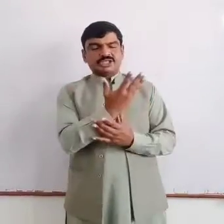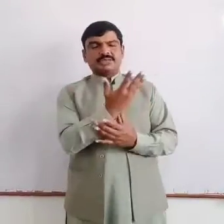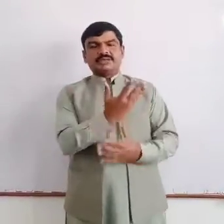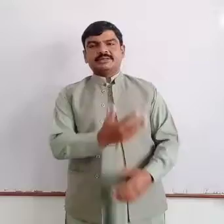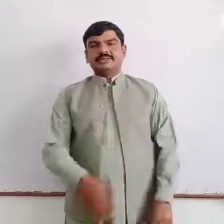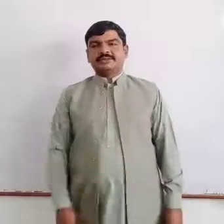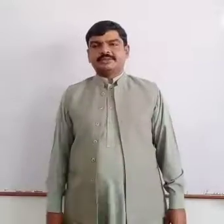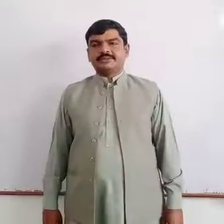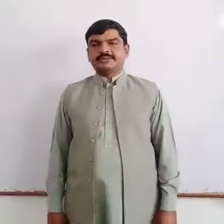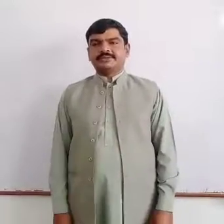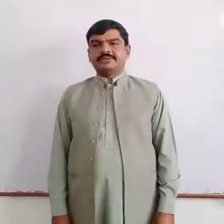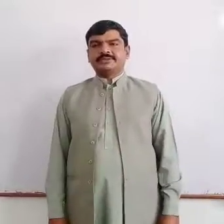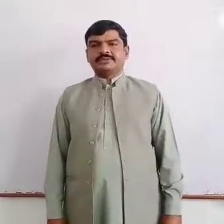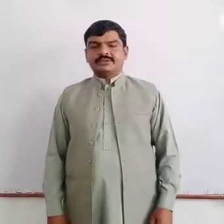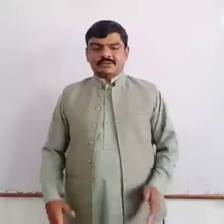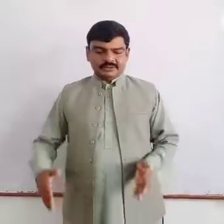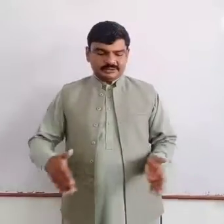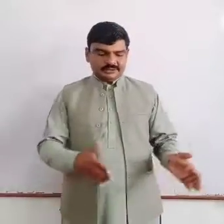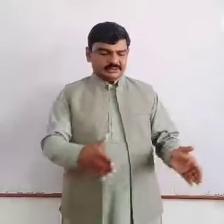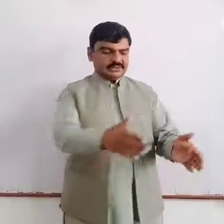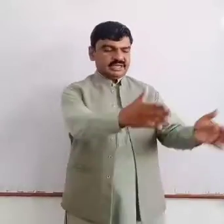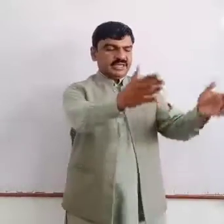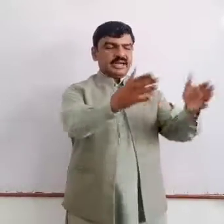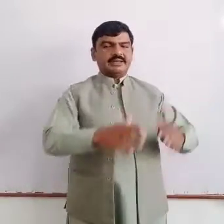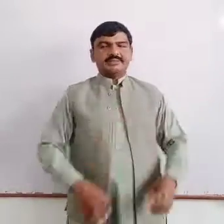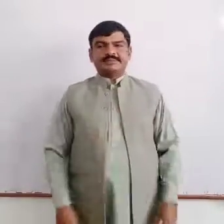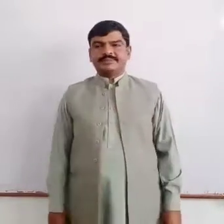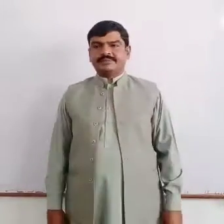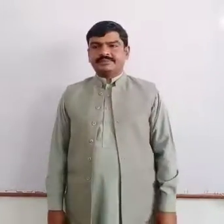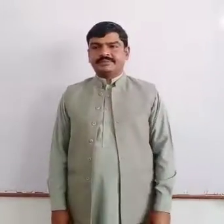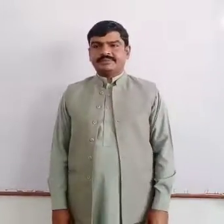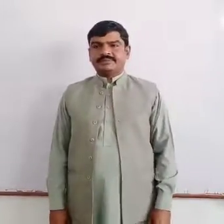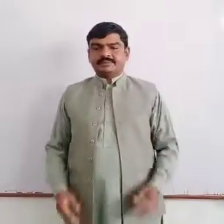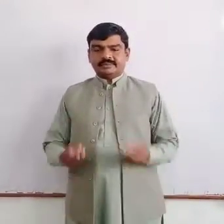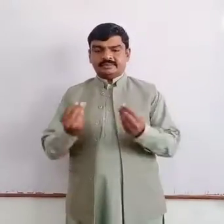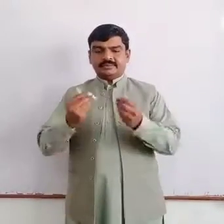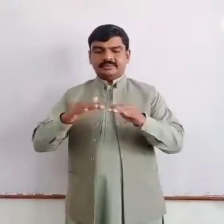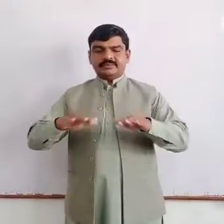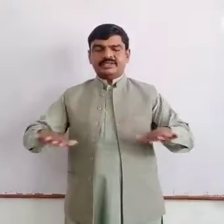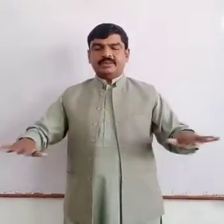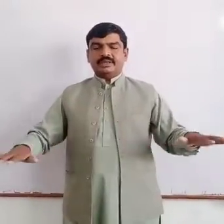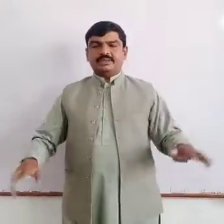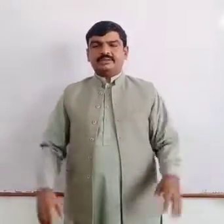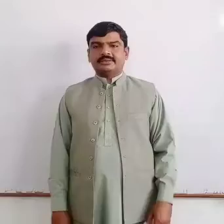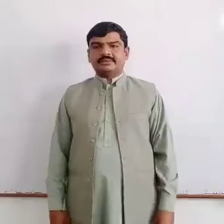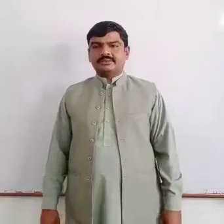चश्मा, दरिया, दरिया, जमीन, जमीन,